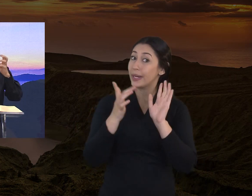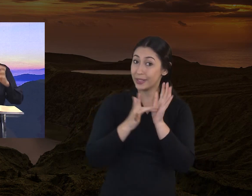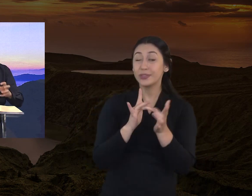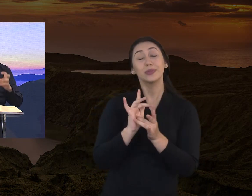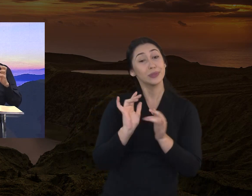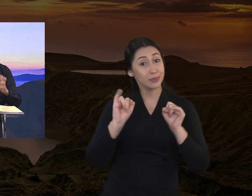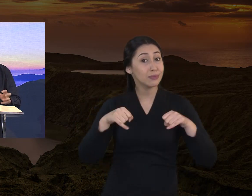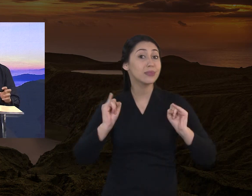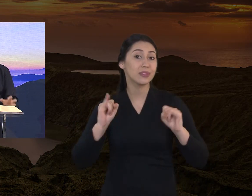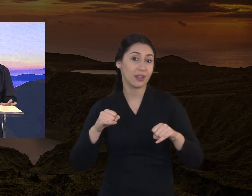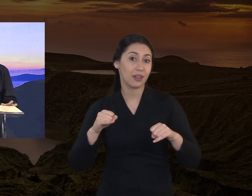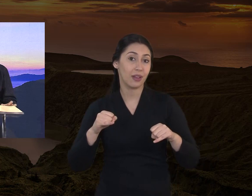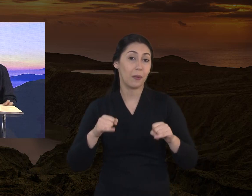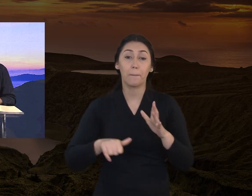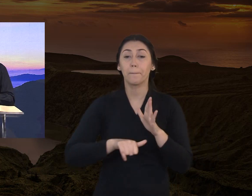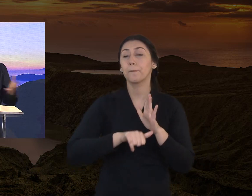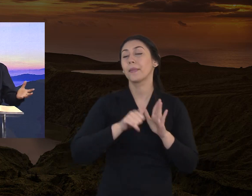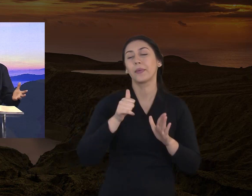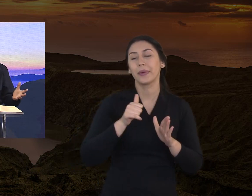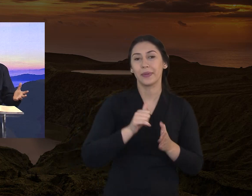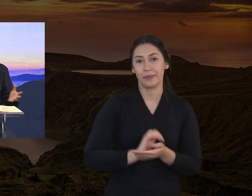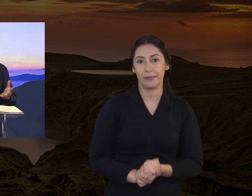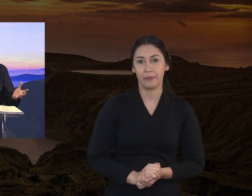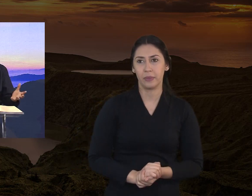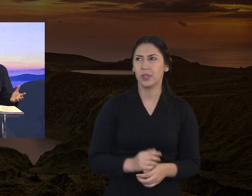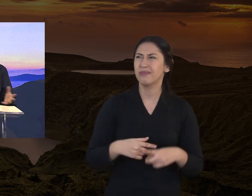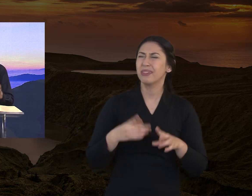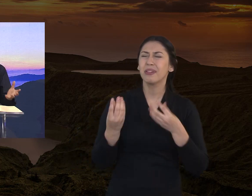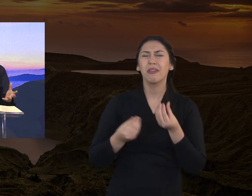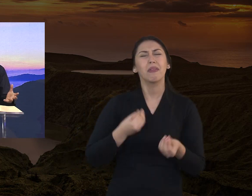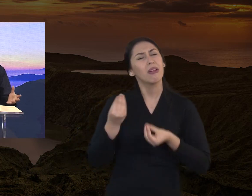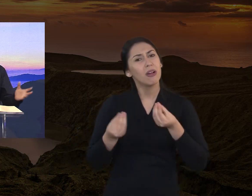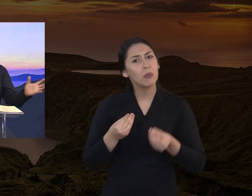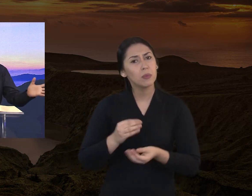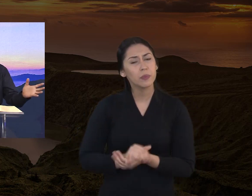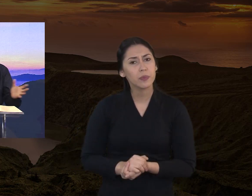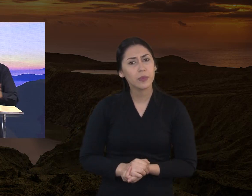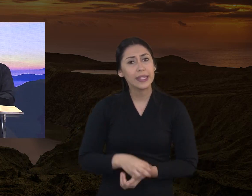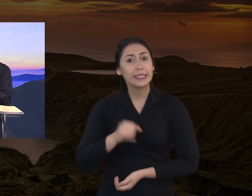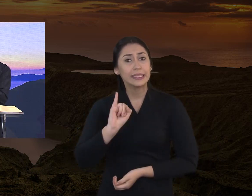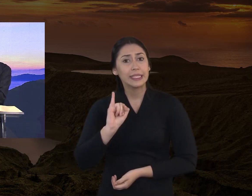de toda a criação. Você vai dizer, mas como? Como? Se Deus,